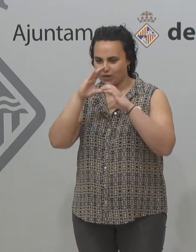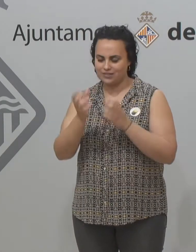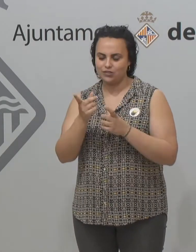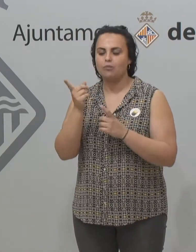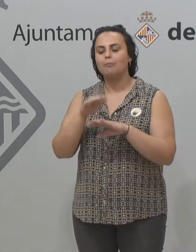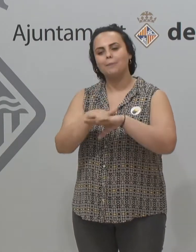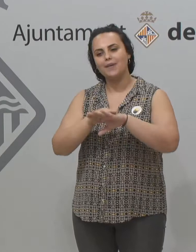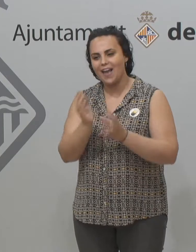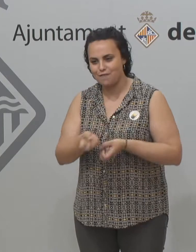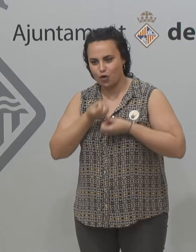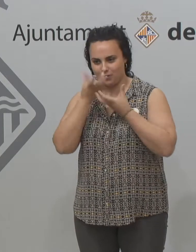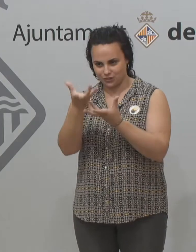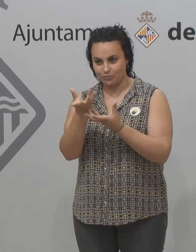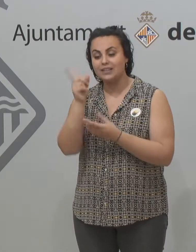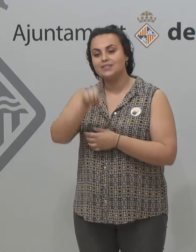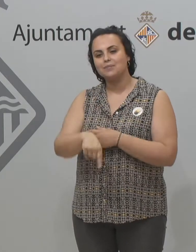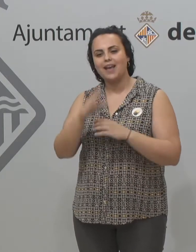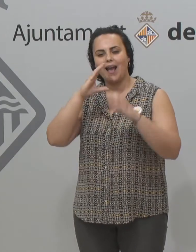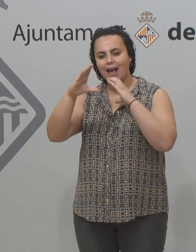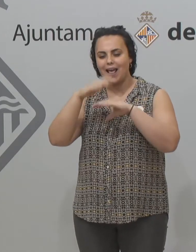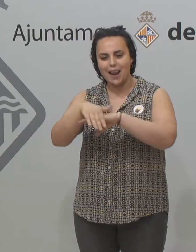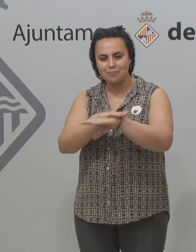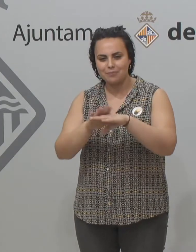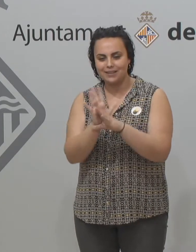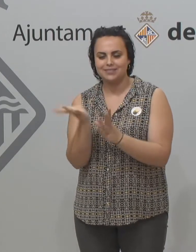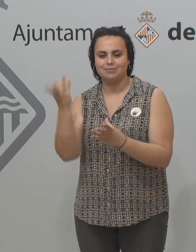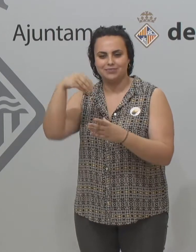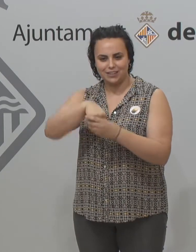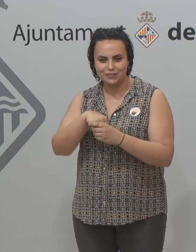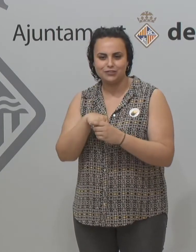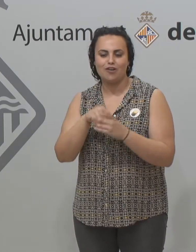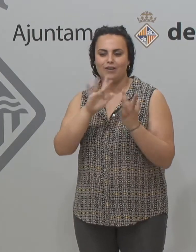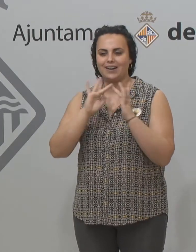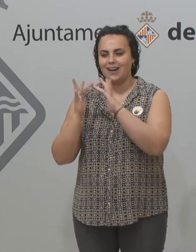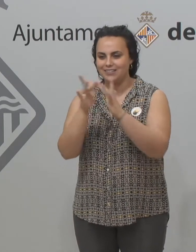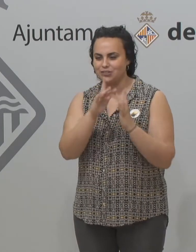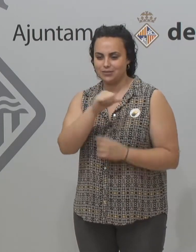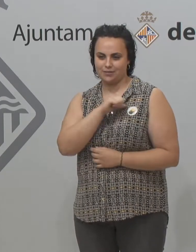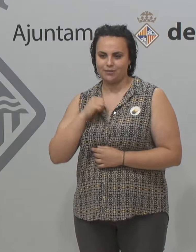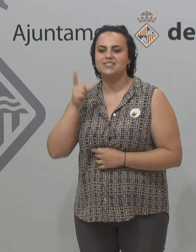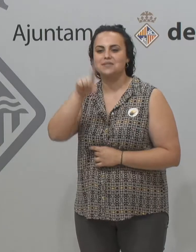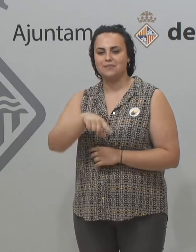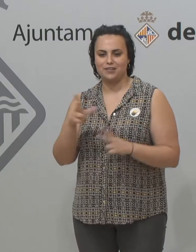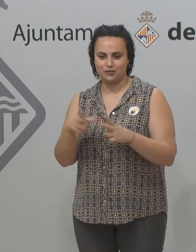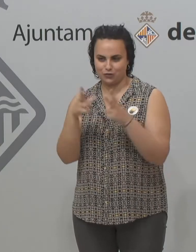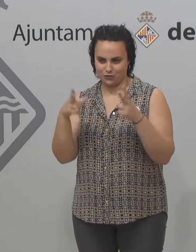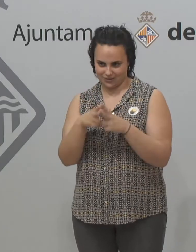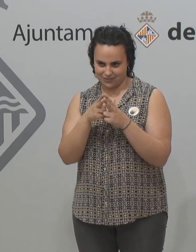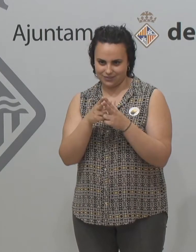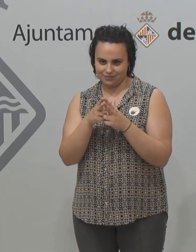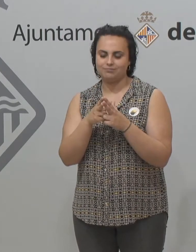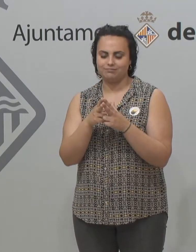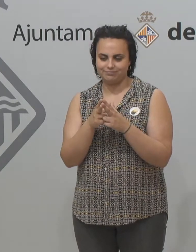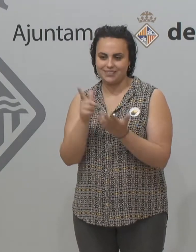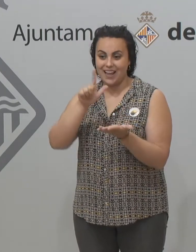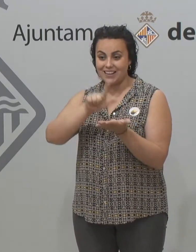perdó. I a més és un canal bàsic de vertebració en les relacions individuals i socials. Com podem comprovar, el